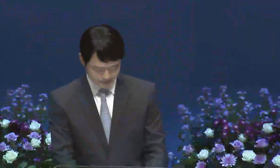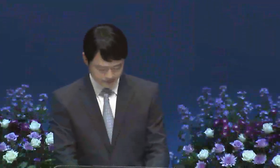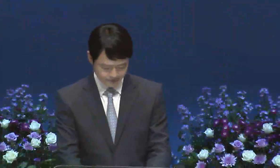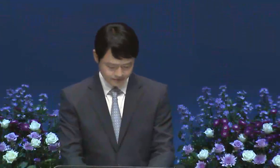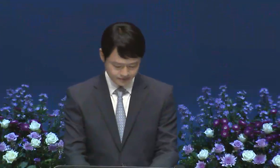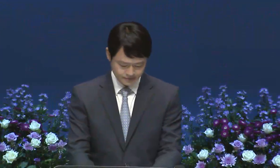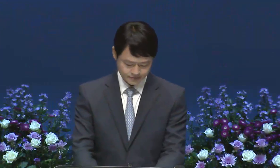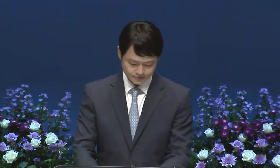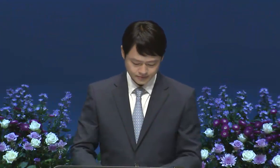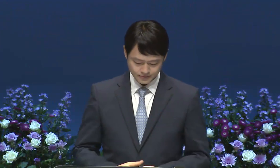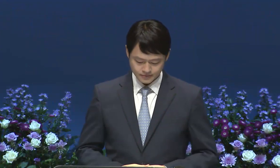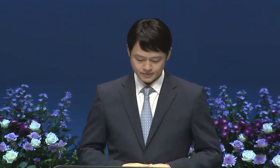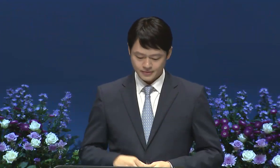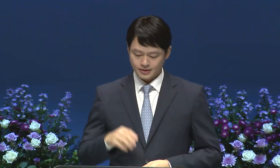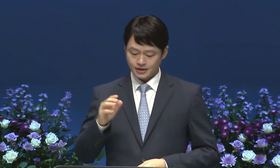이렇게 해서 메시지가 끝났습니다. 아멘.